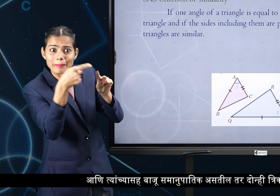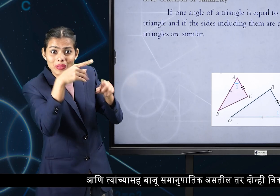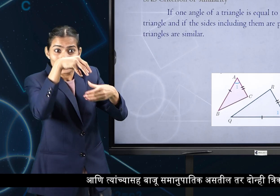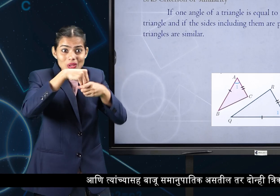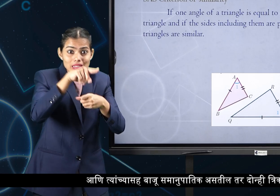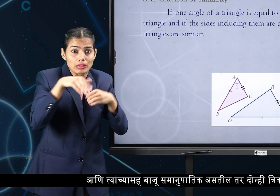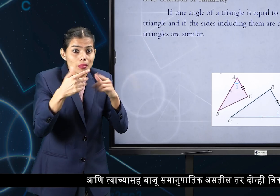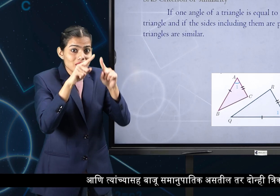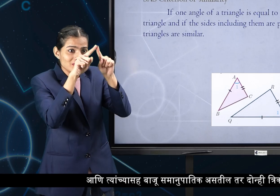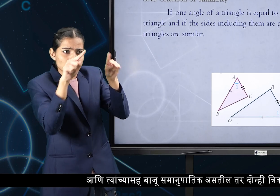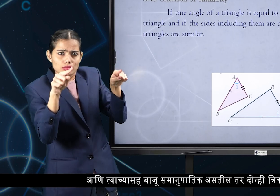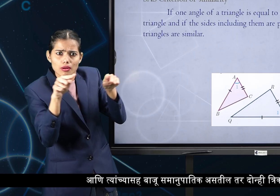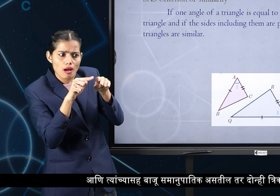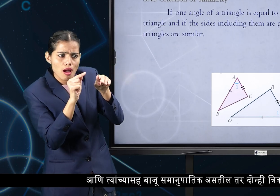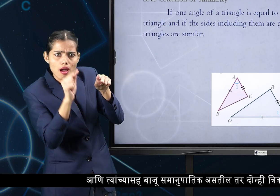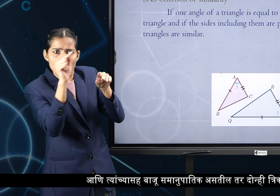समानुपातिक असतील तर दोन्ही त्रिकोण समान असतात.